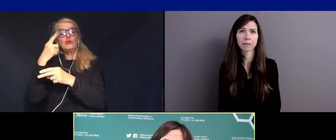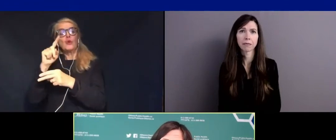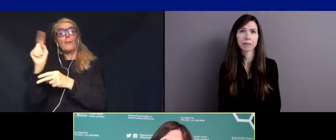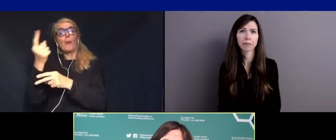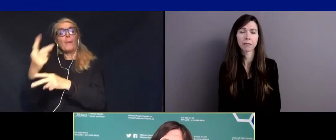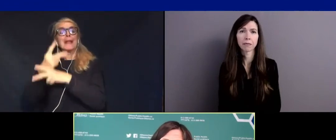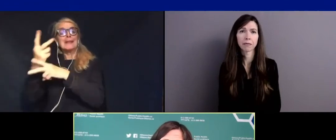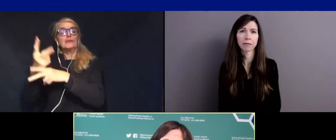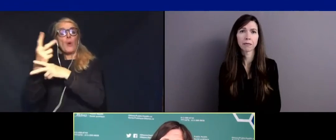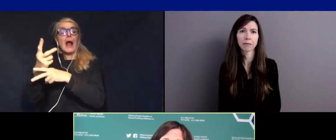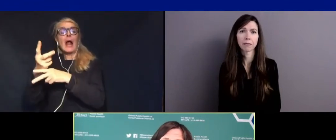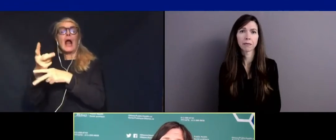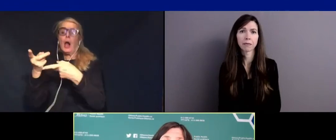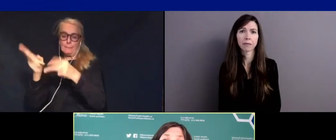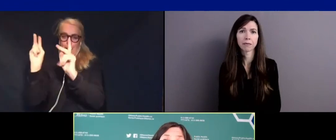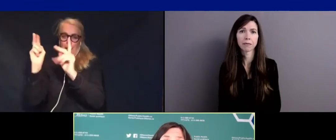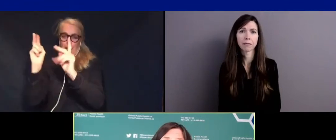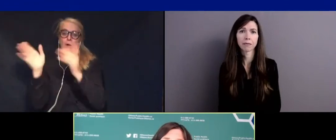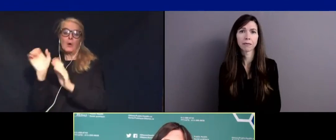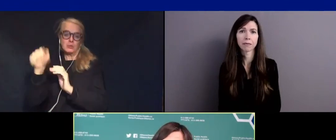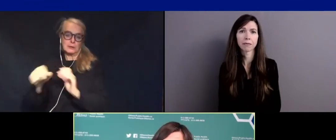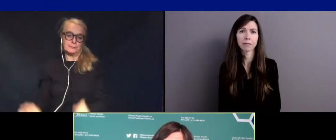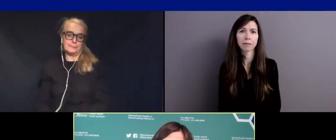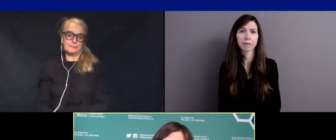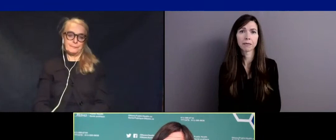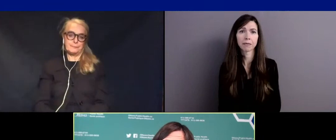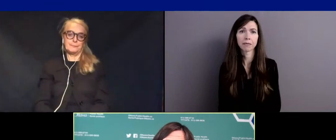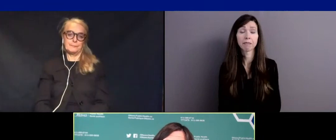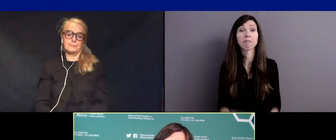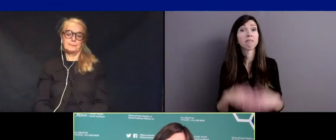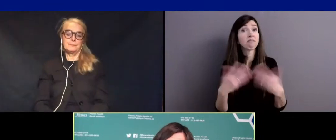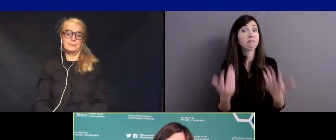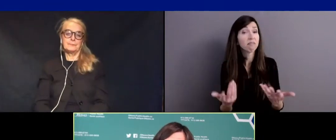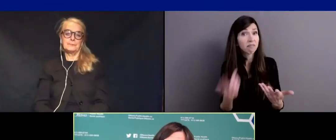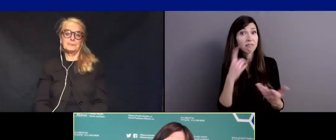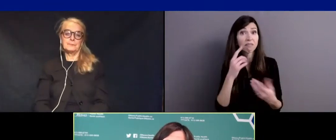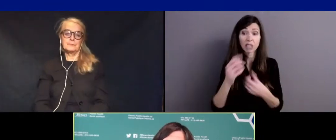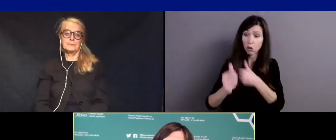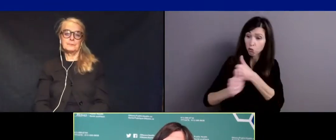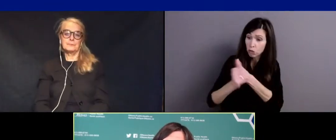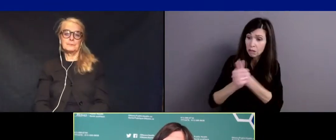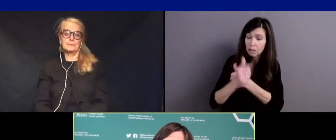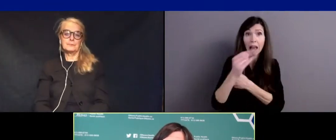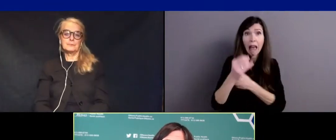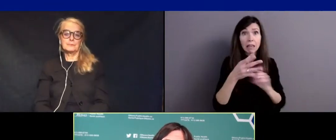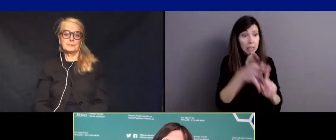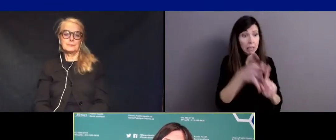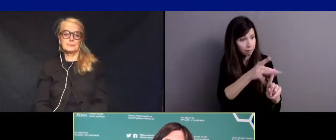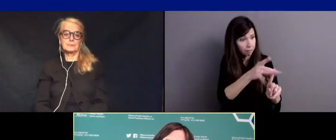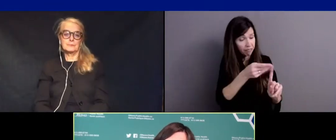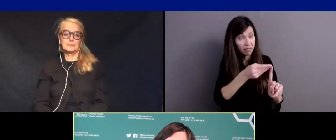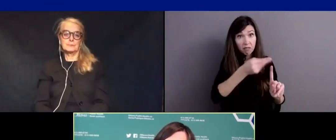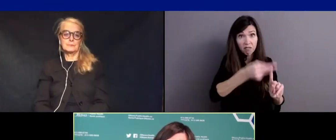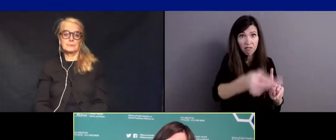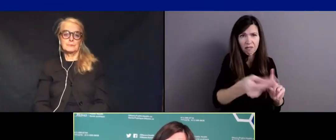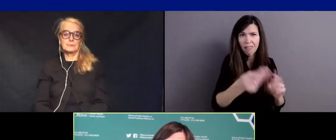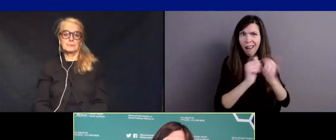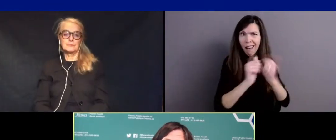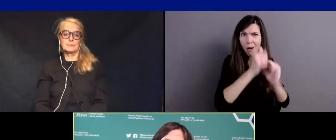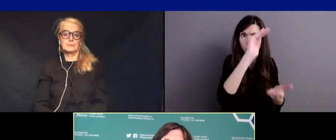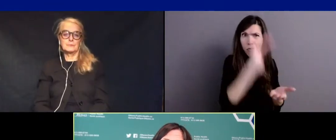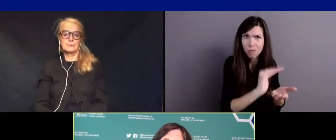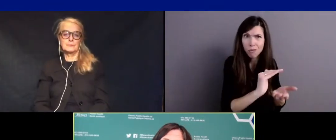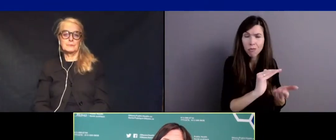premiers soins. So other ways we can reduce the transmission of organized sports in organized